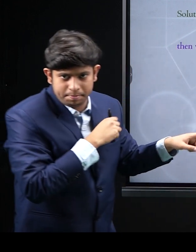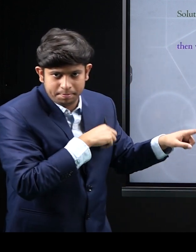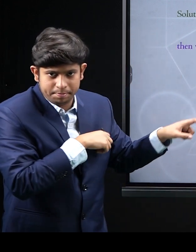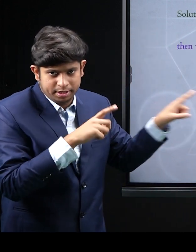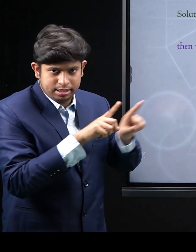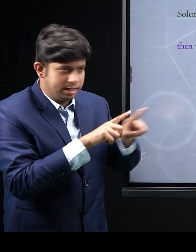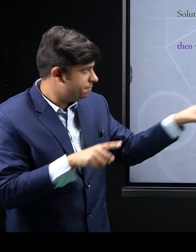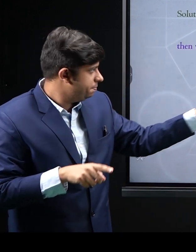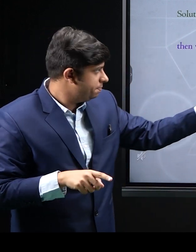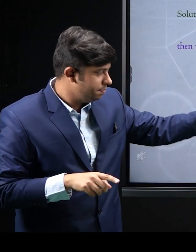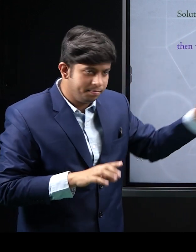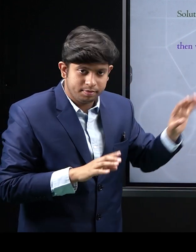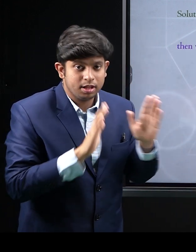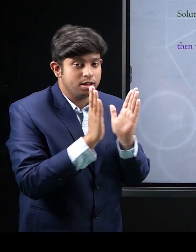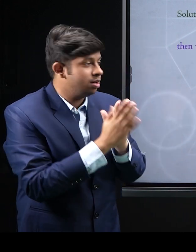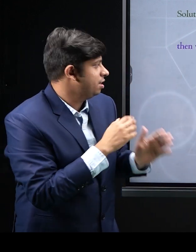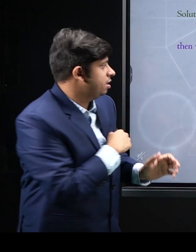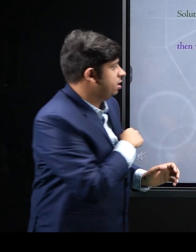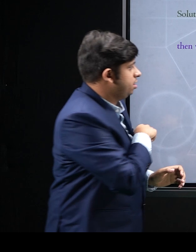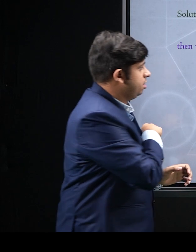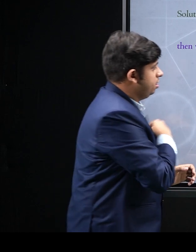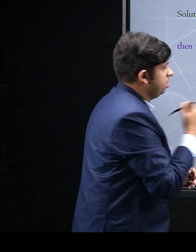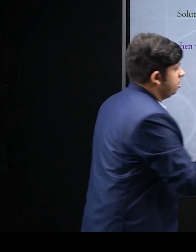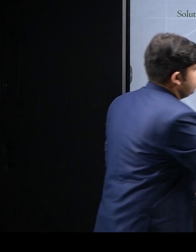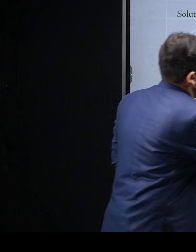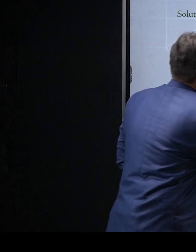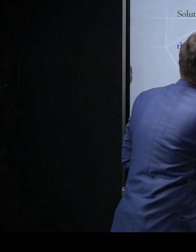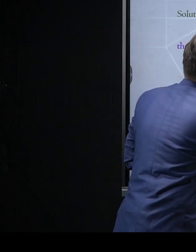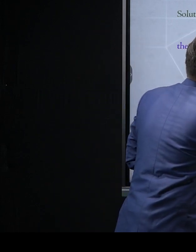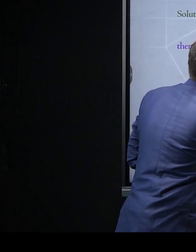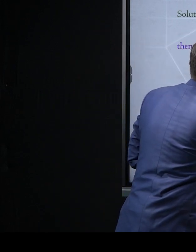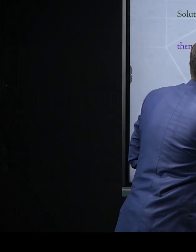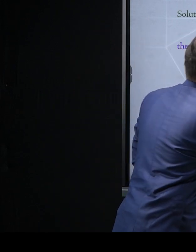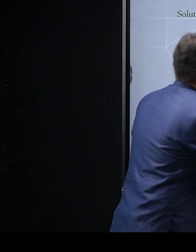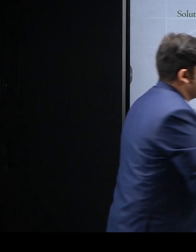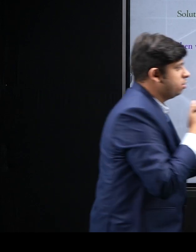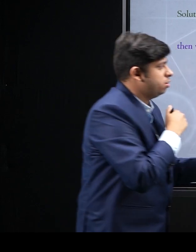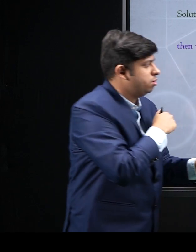x స్క్వేర్ మైనస్ 6x ప్లస్ 9 ప్లస్ 3